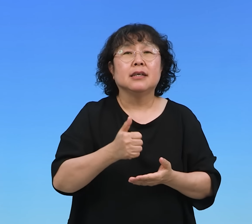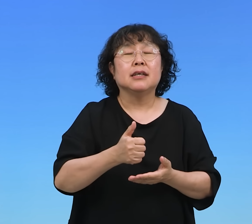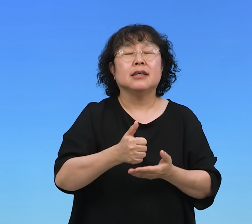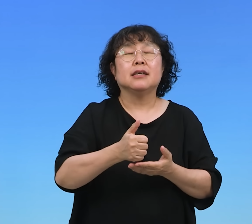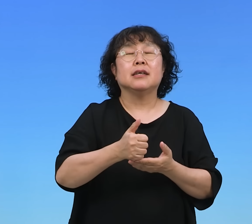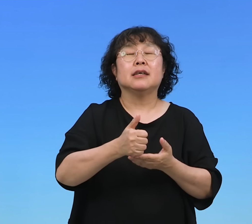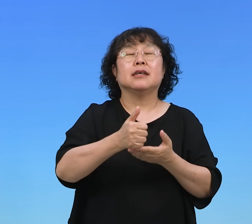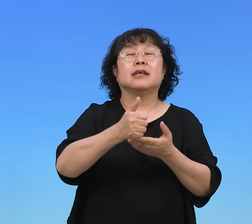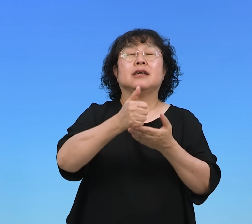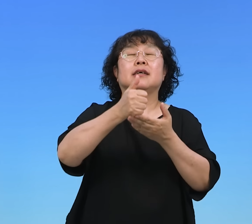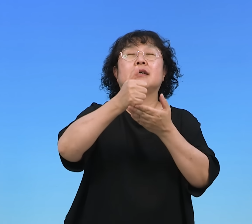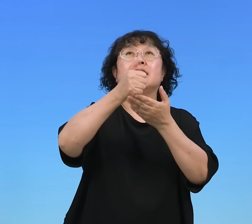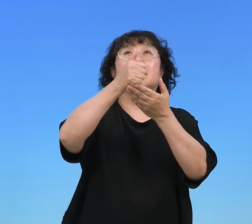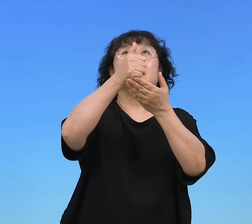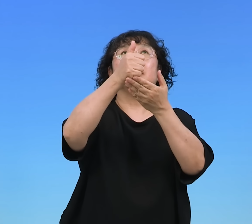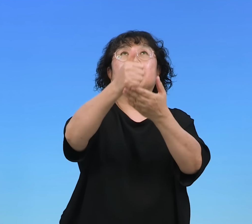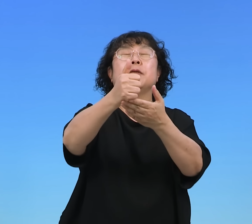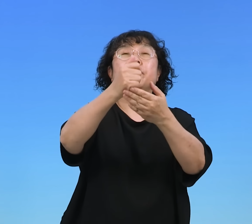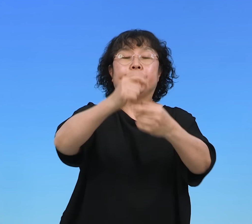하나님,